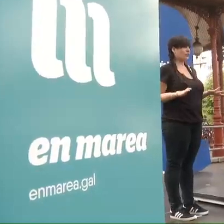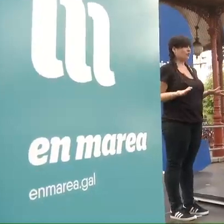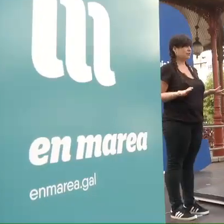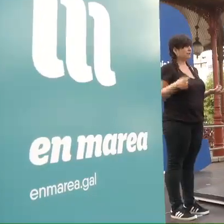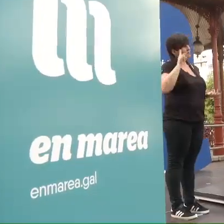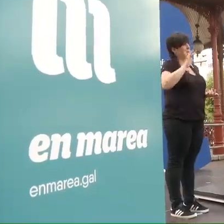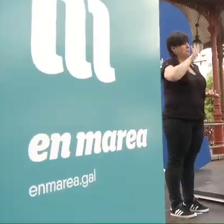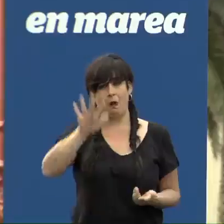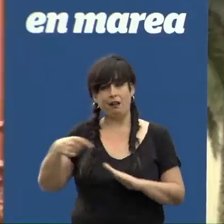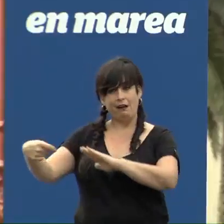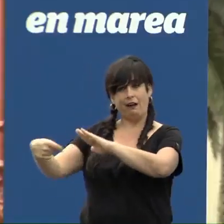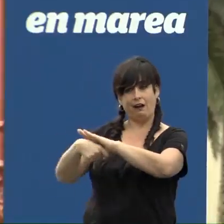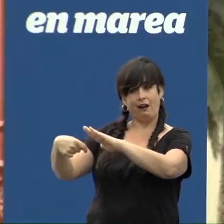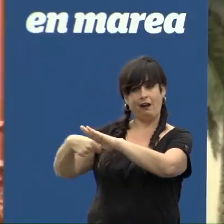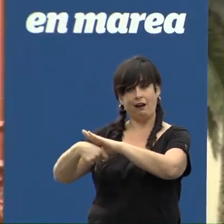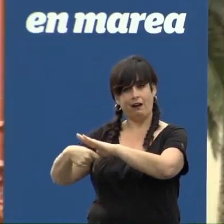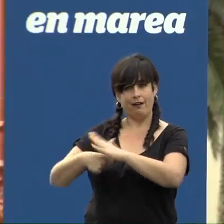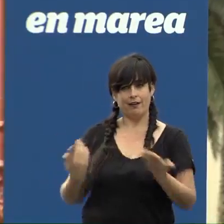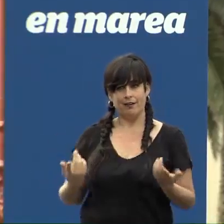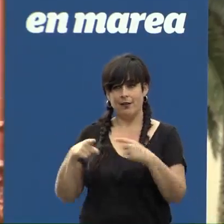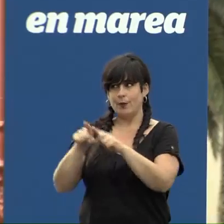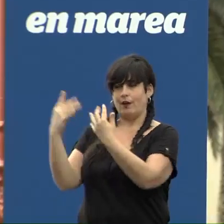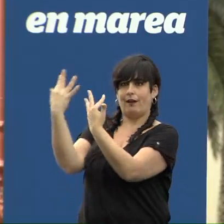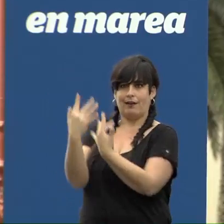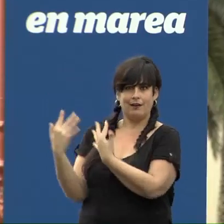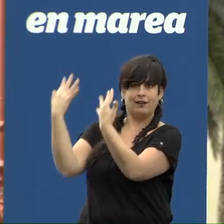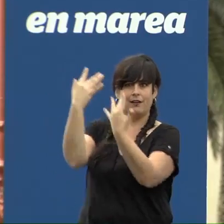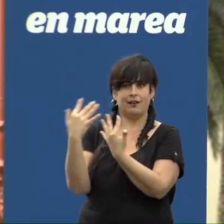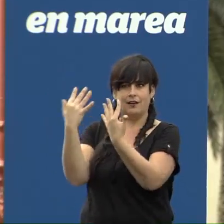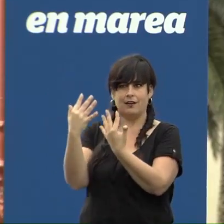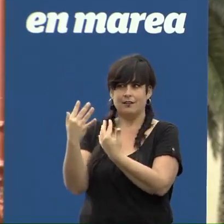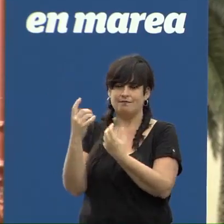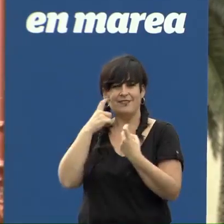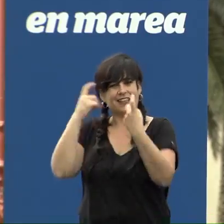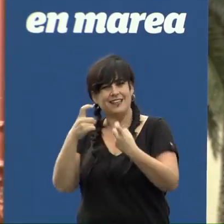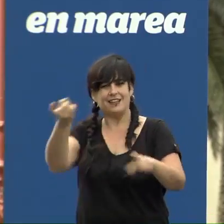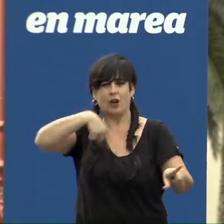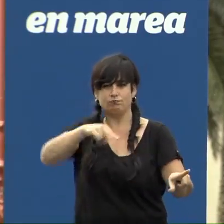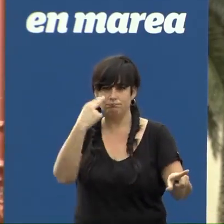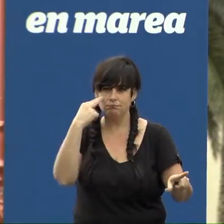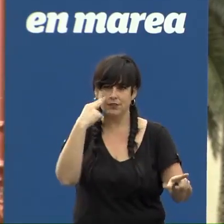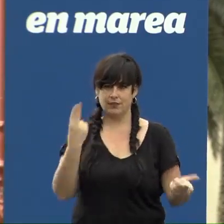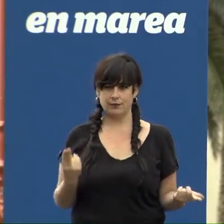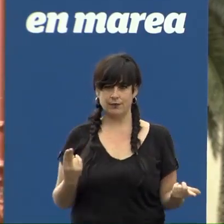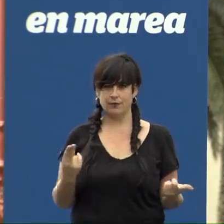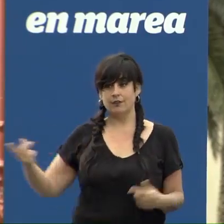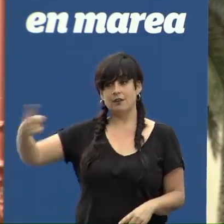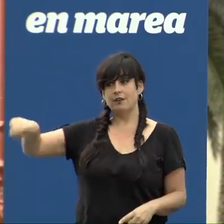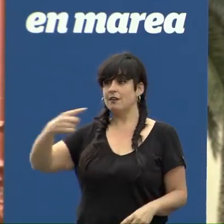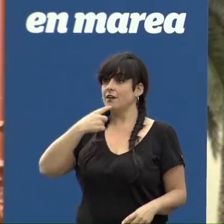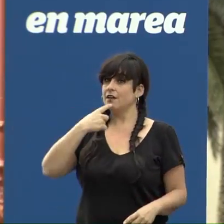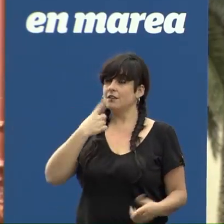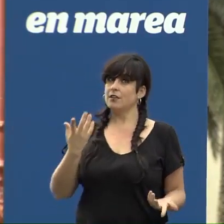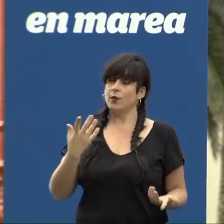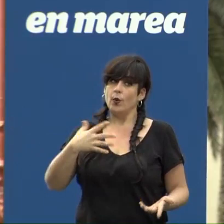suxestión colectiva que nos pretende introducir o medo, que xoga co medo, aqueles que nos din que, por favor, o